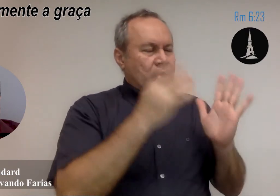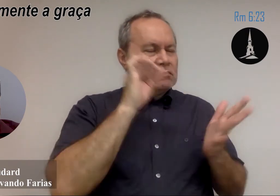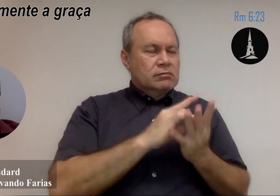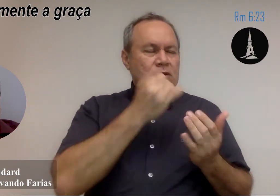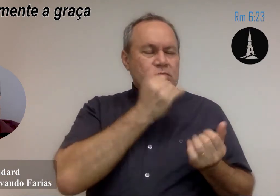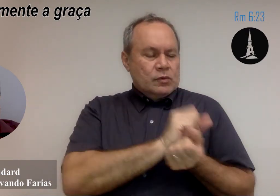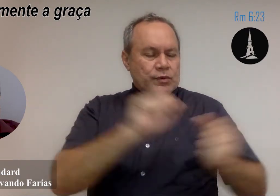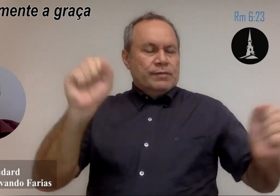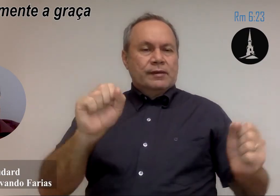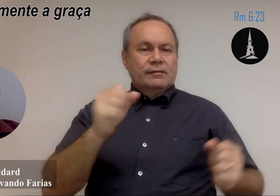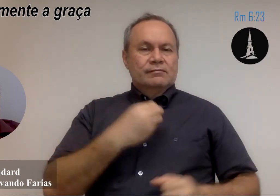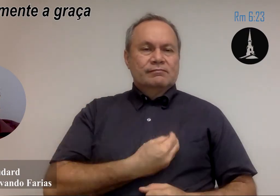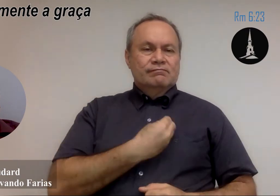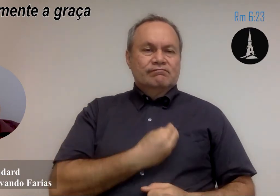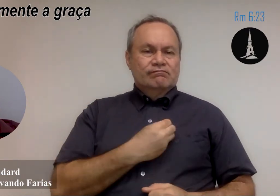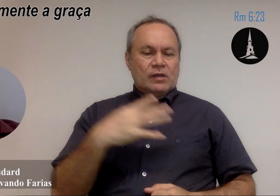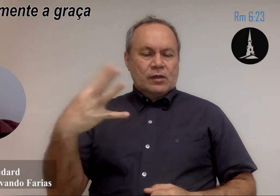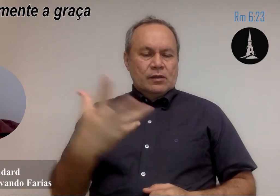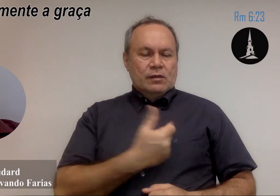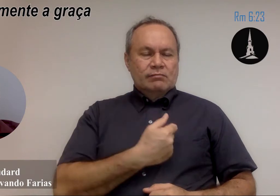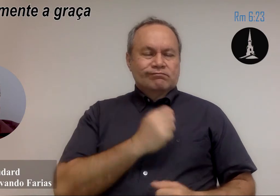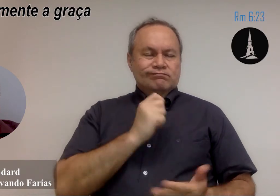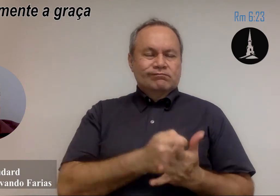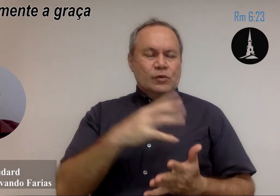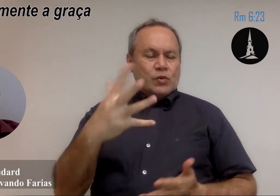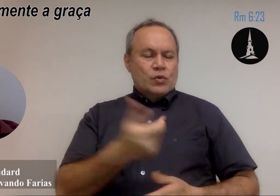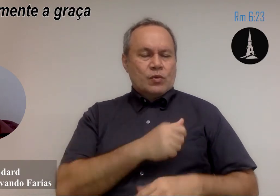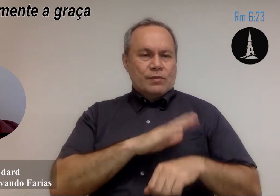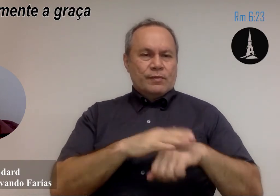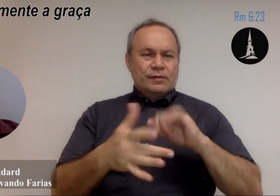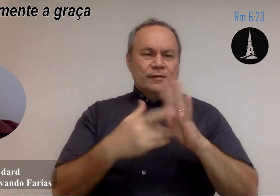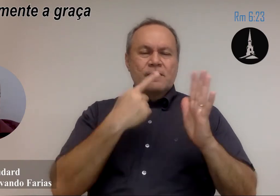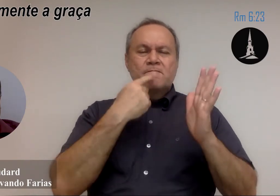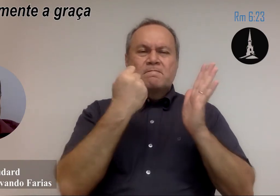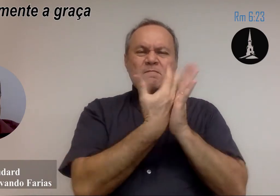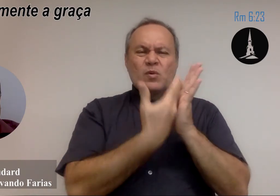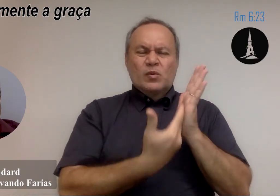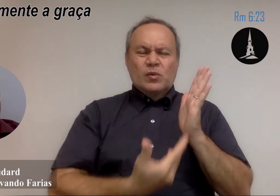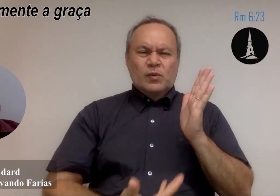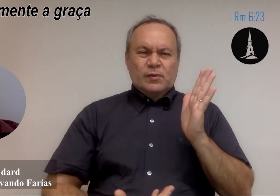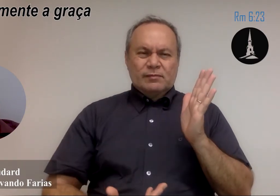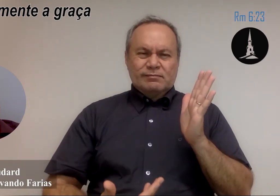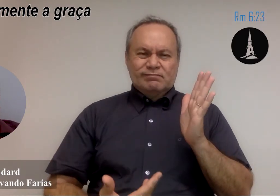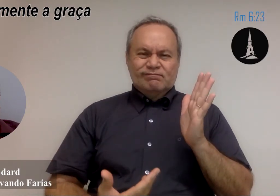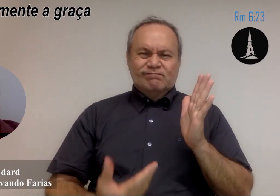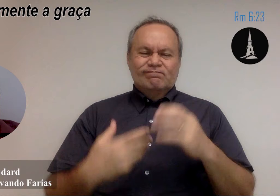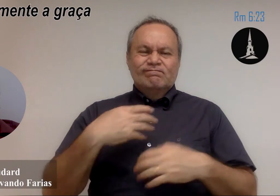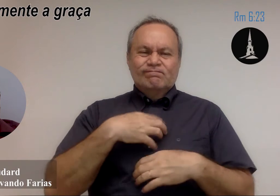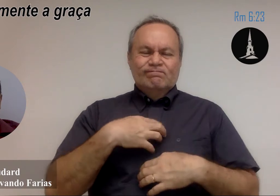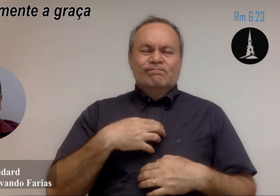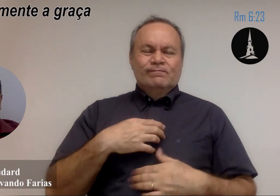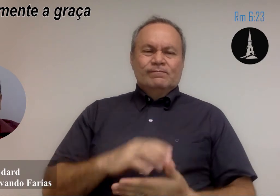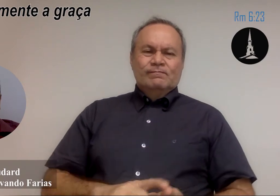para você o pagamento da nossa dívida. Ele pagou a nossa conta. Ele pagou a nossa